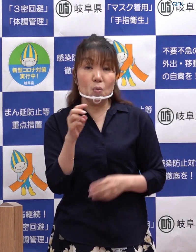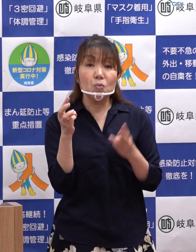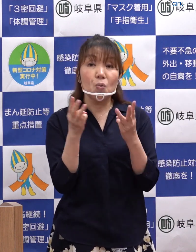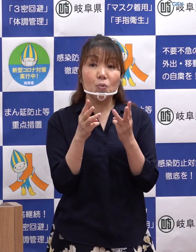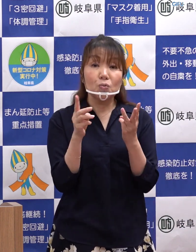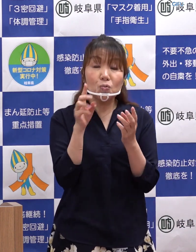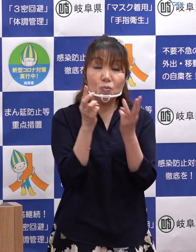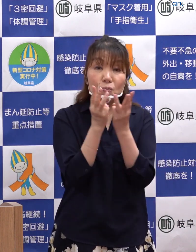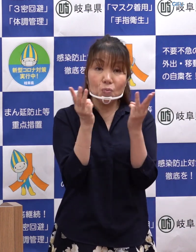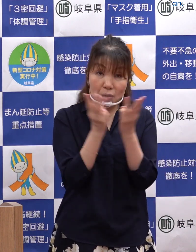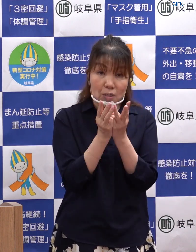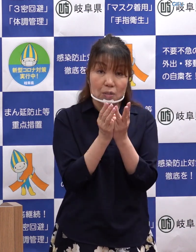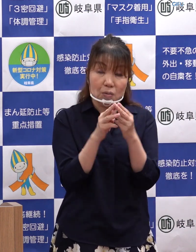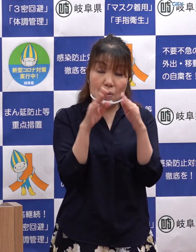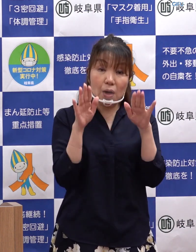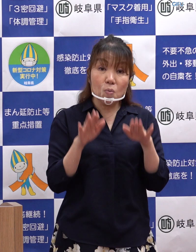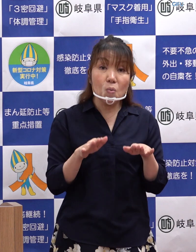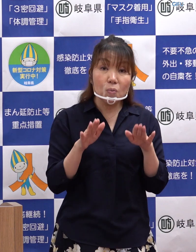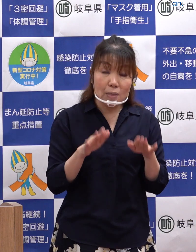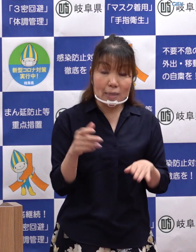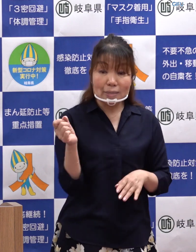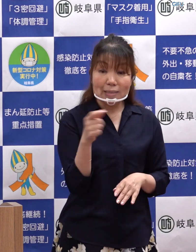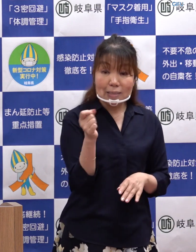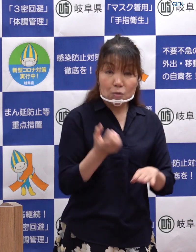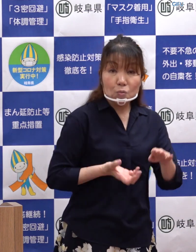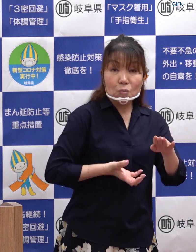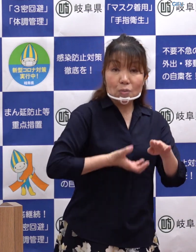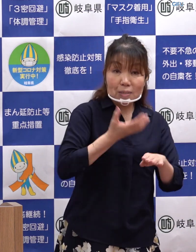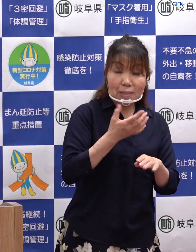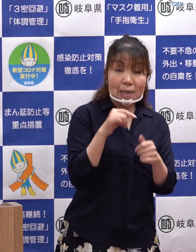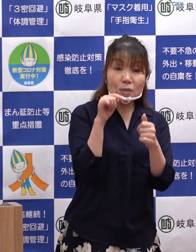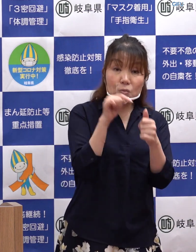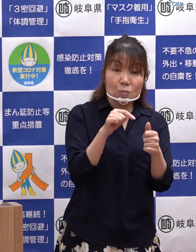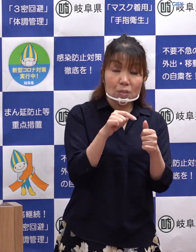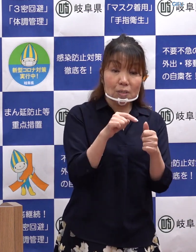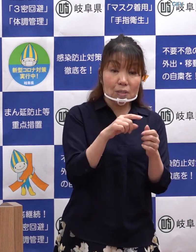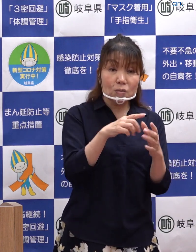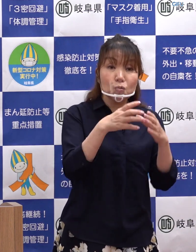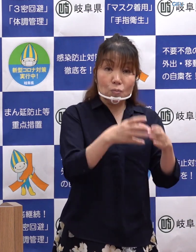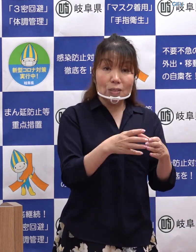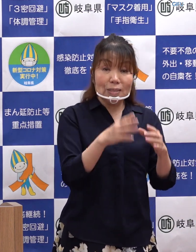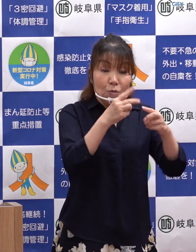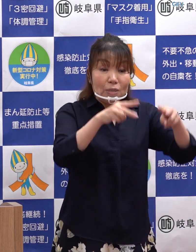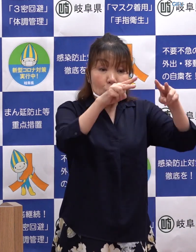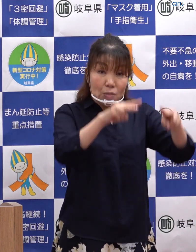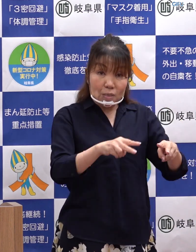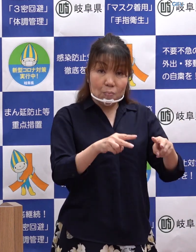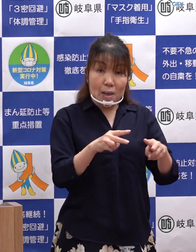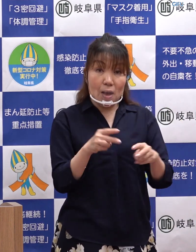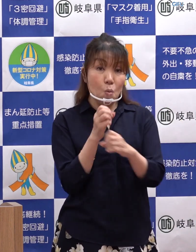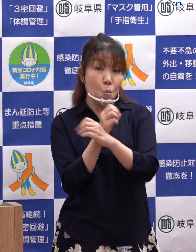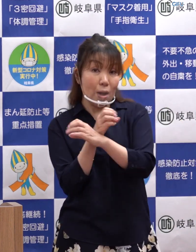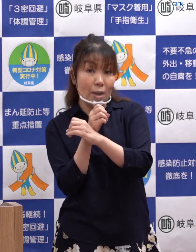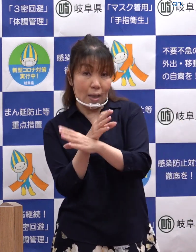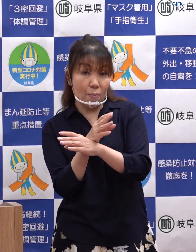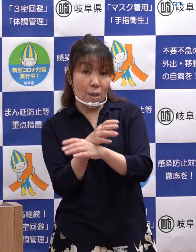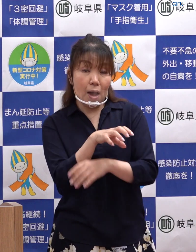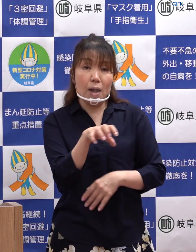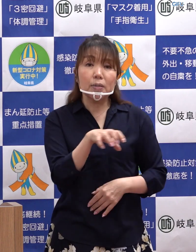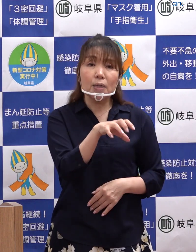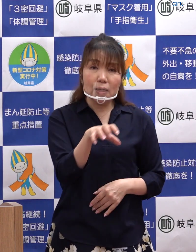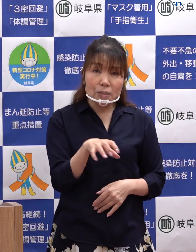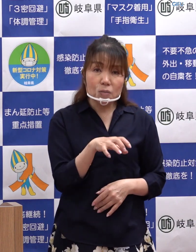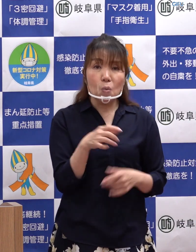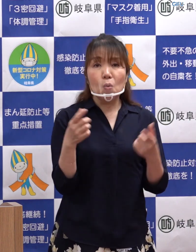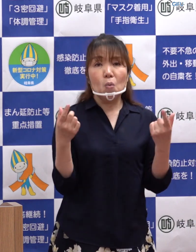ぼ、今回緊急事態措置区域になりました広島県、岡山県あたりと匹